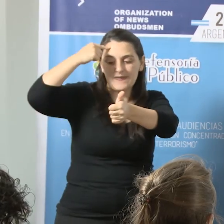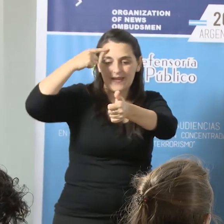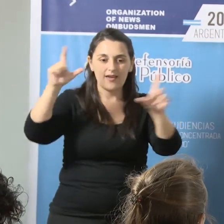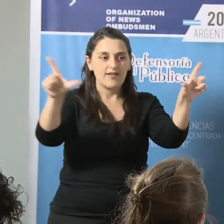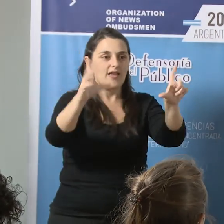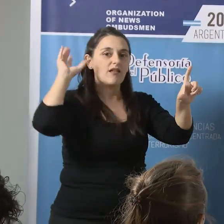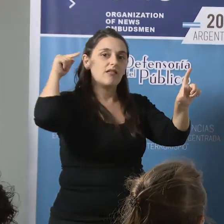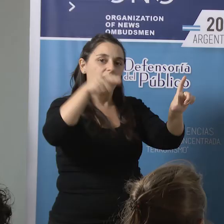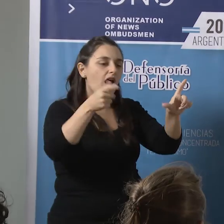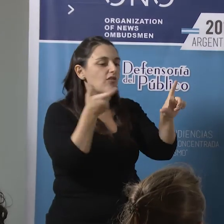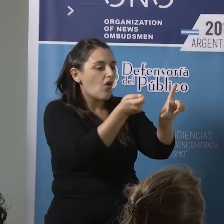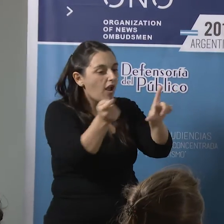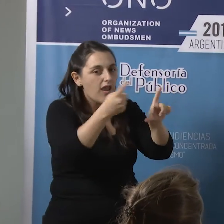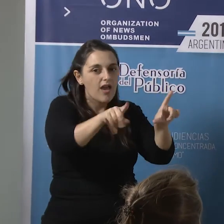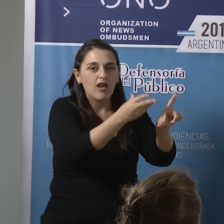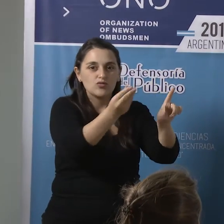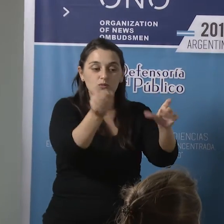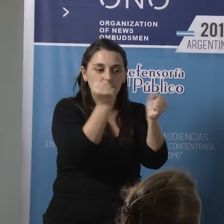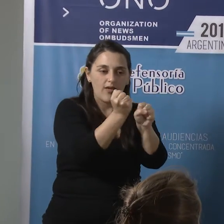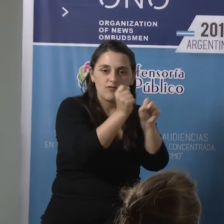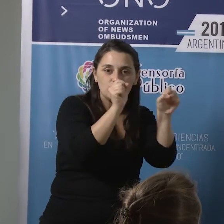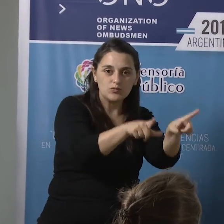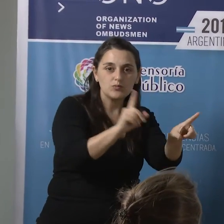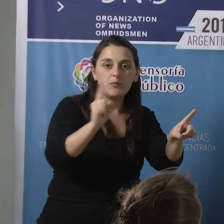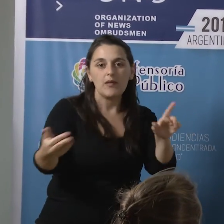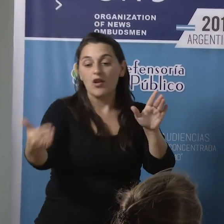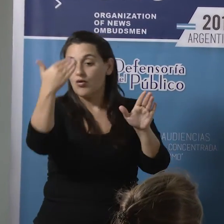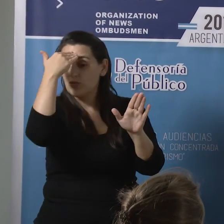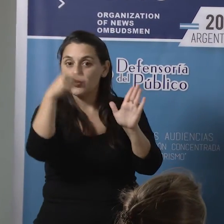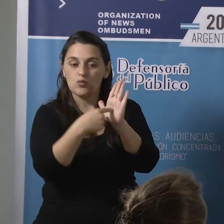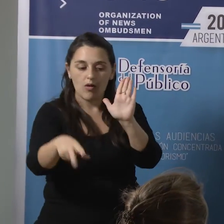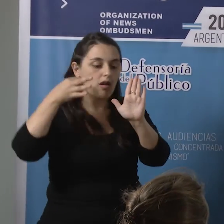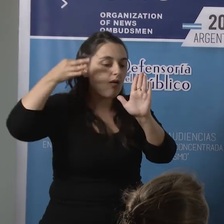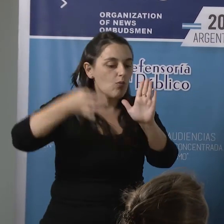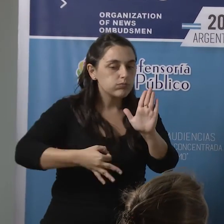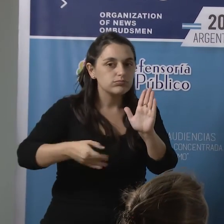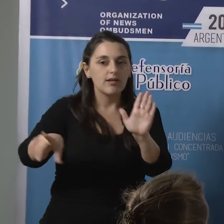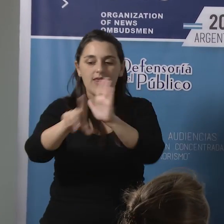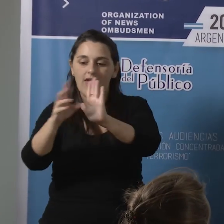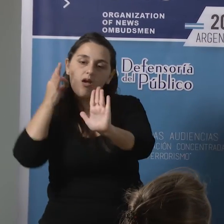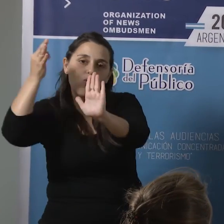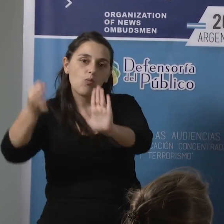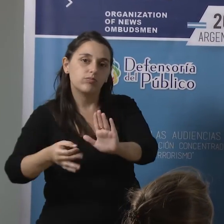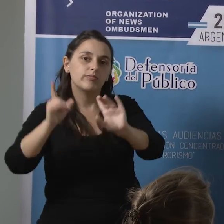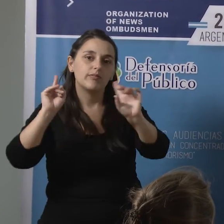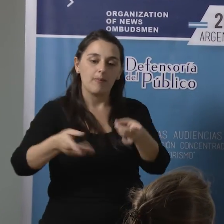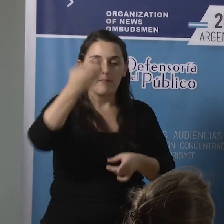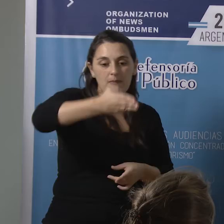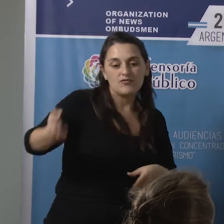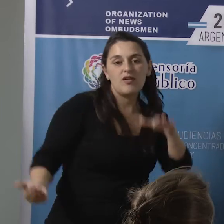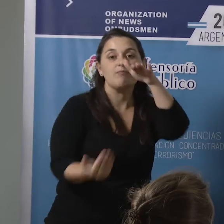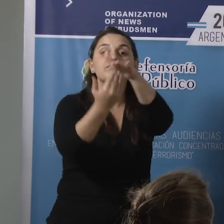televisión de su función y cumplimiento de sus deberes constitucionales y legales, así como darles vocación de permanencia y estabilidad laboral